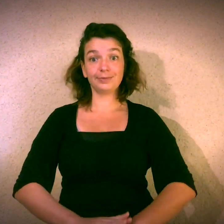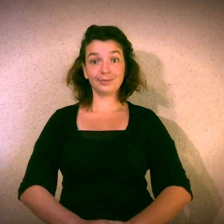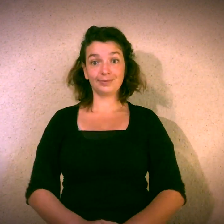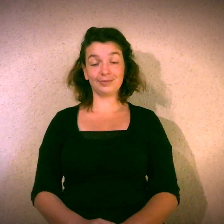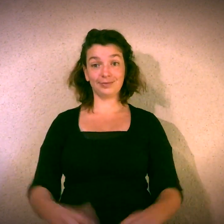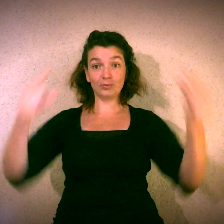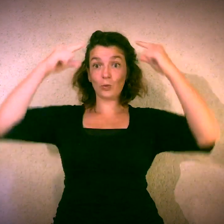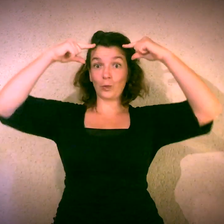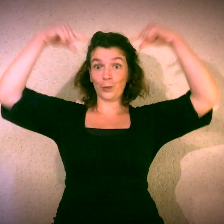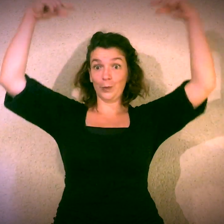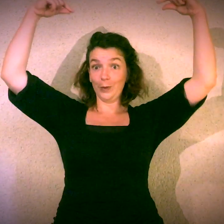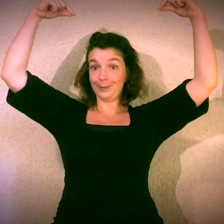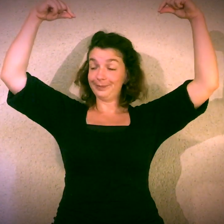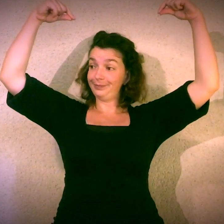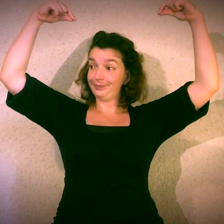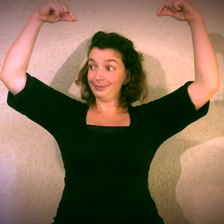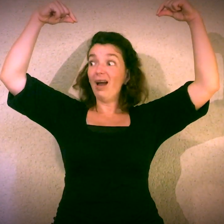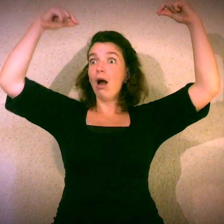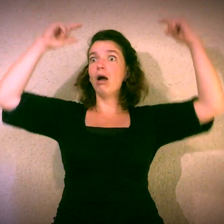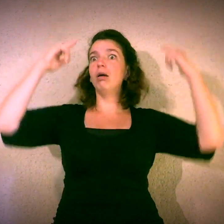C'est une chaise, dit Escarbille.